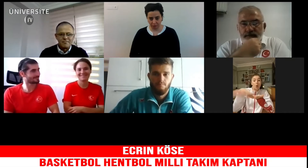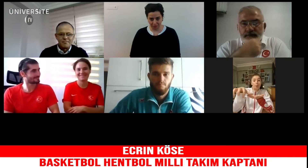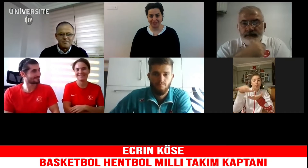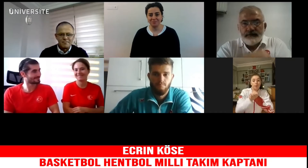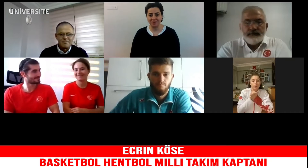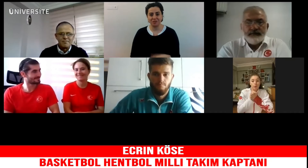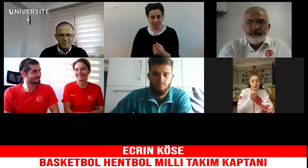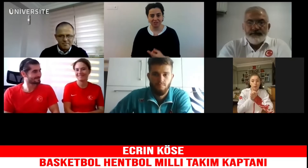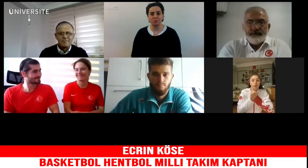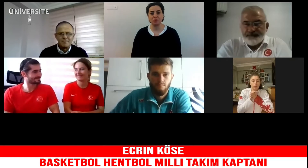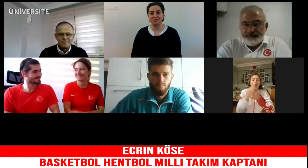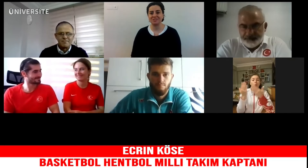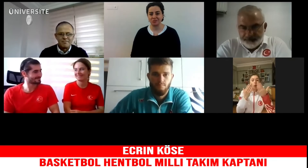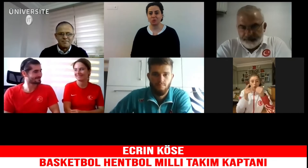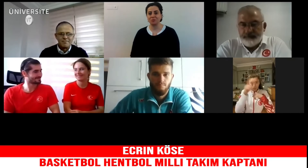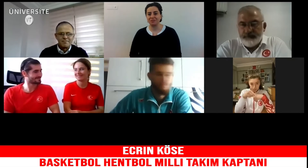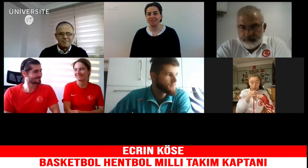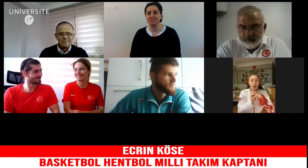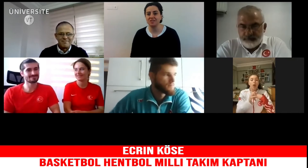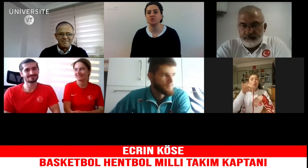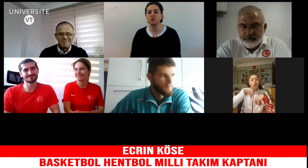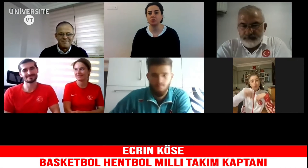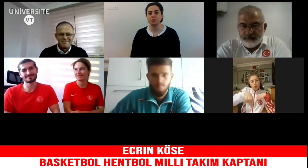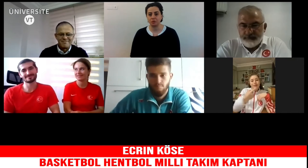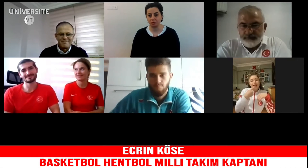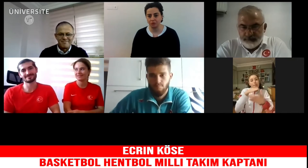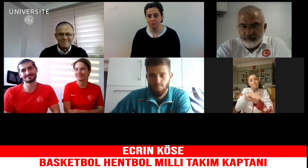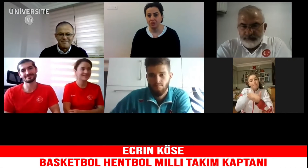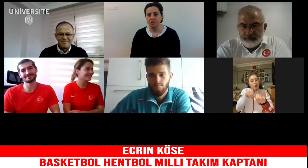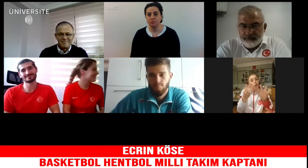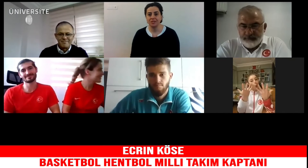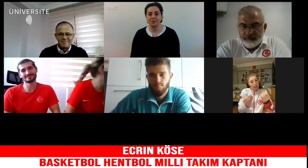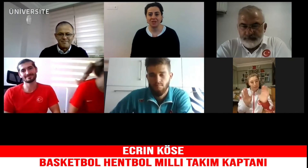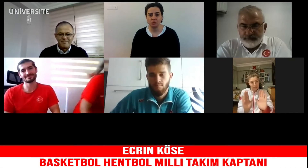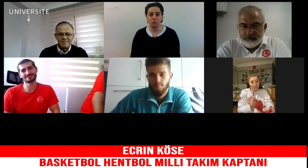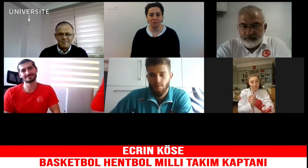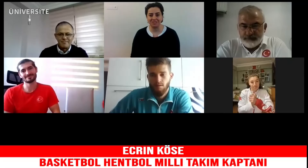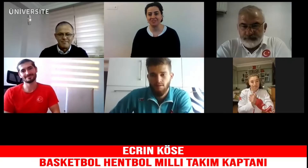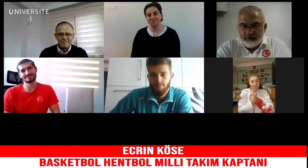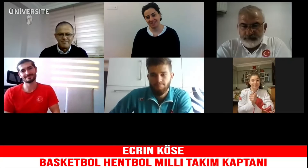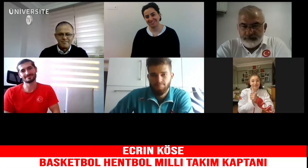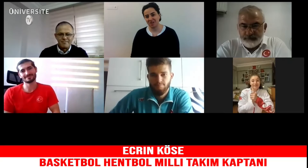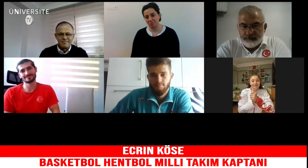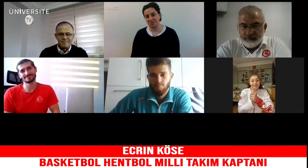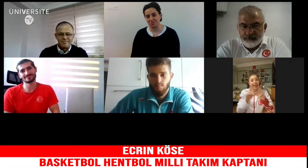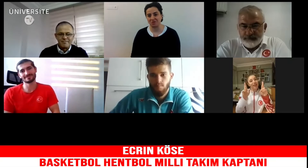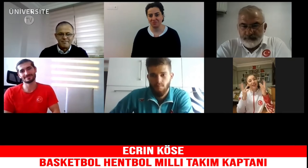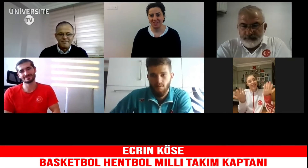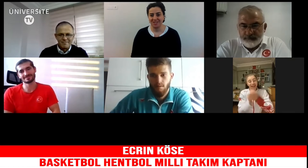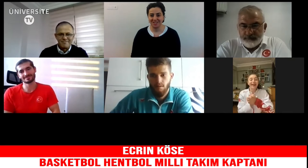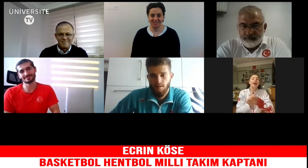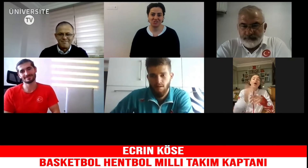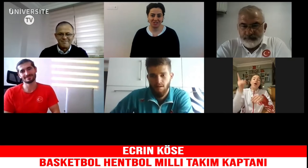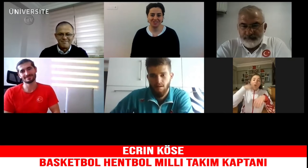Antrenörlük bölümündeyim. Hangi bölümdesin diye sordum, affedersiniz. Antrenörlük bölümünde okuyorum. Bu sene mezun olabilirim. Tam